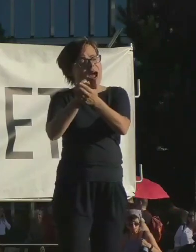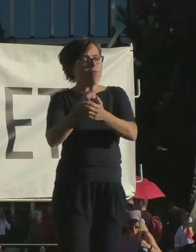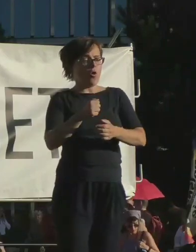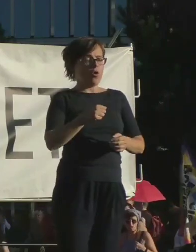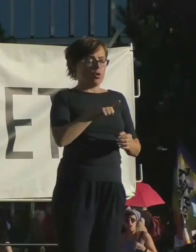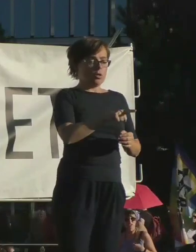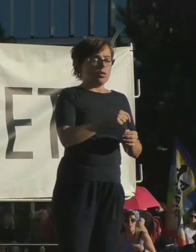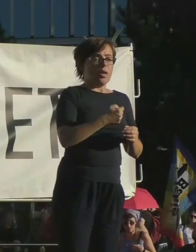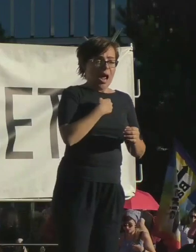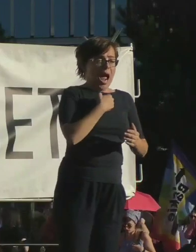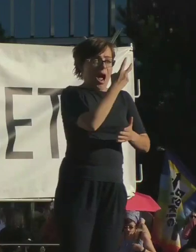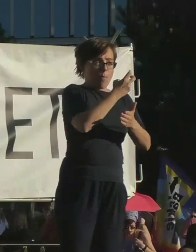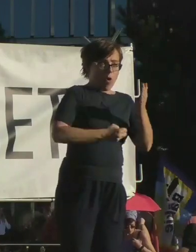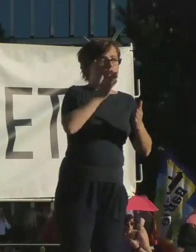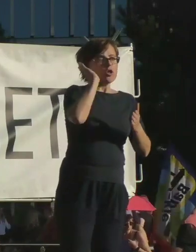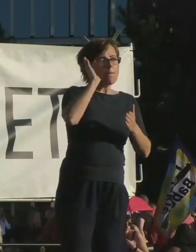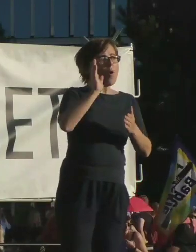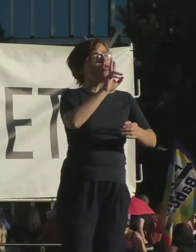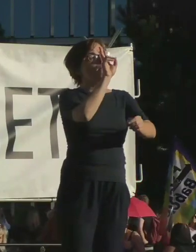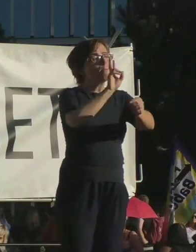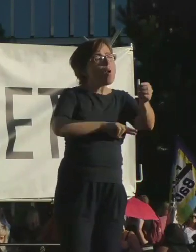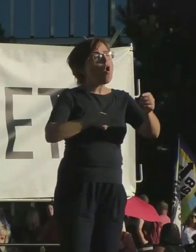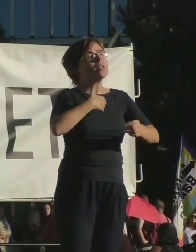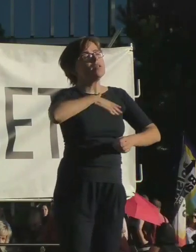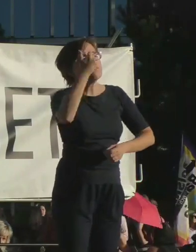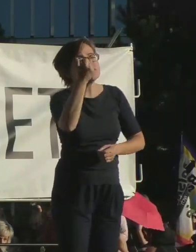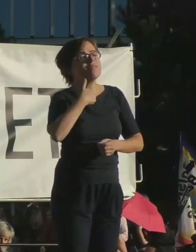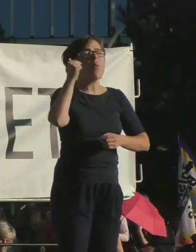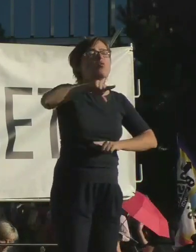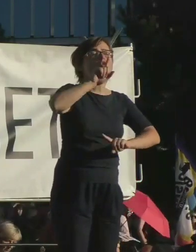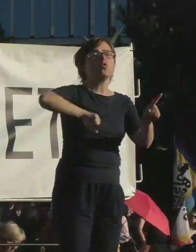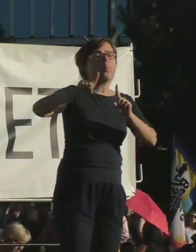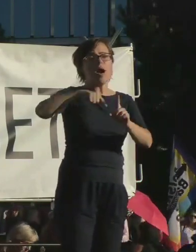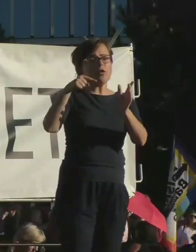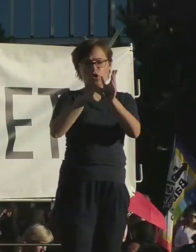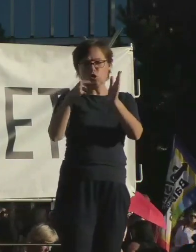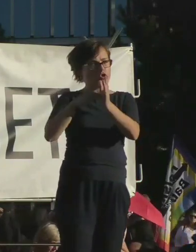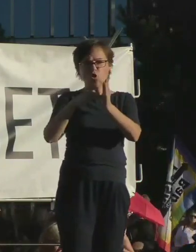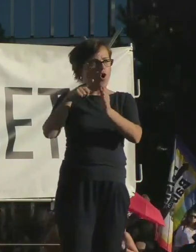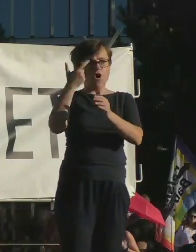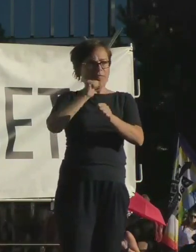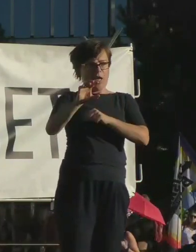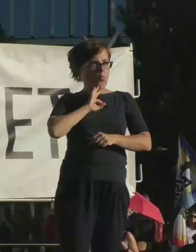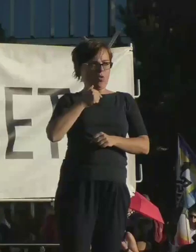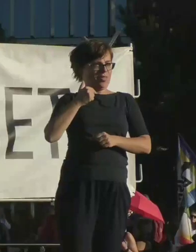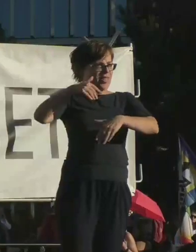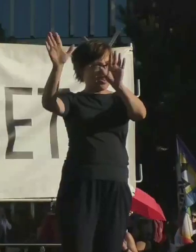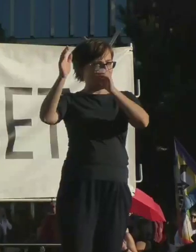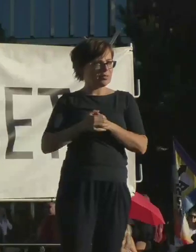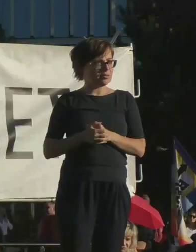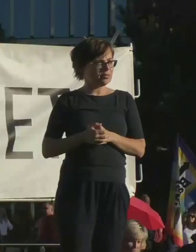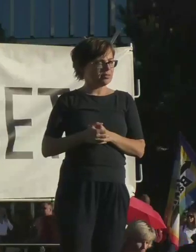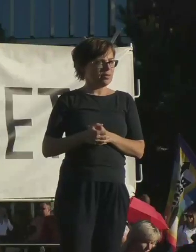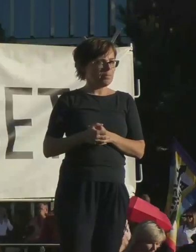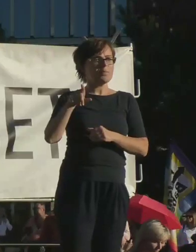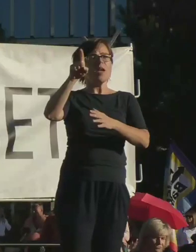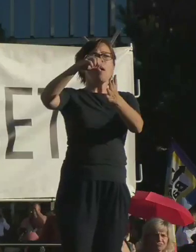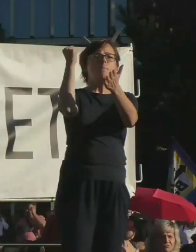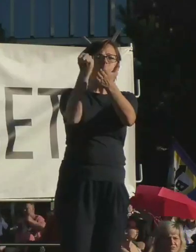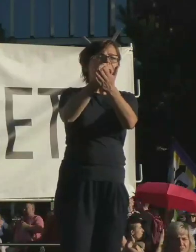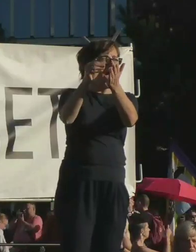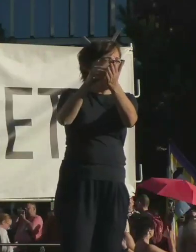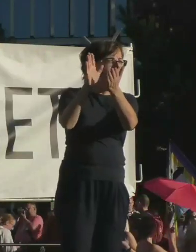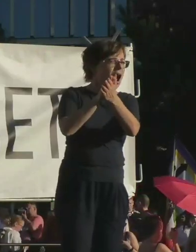aborcji jesteśmy ciągane po komendach i musimy się z jej tłumaczyć. Nie jest w naszym interesie